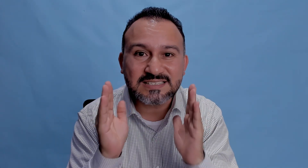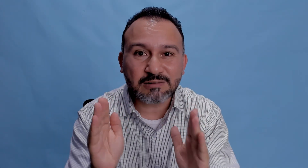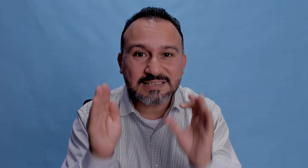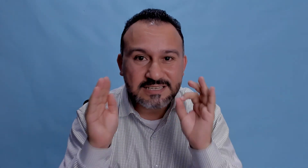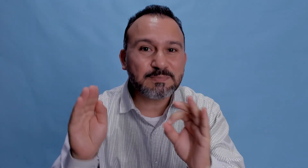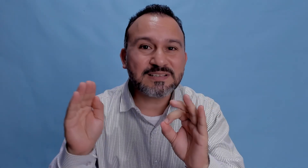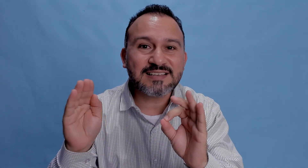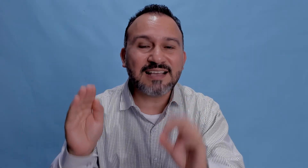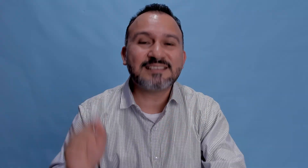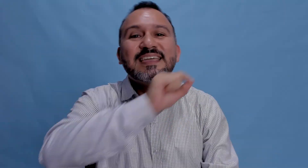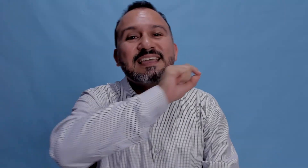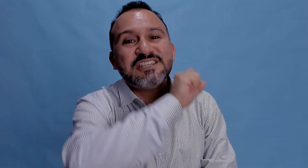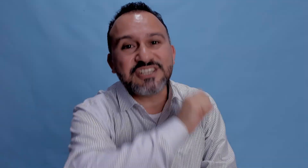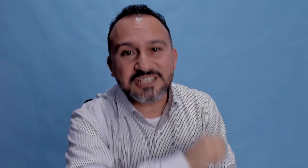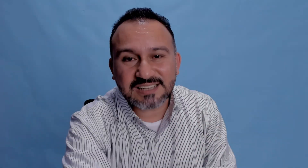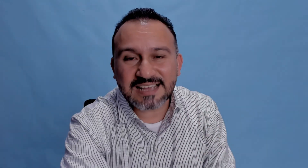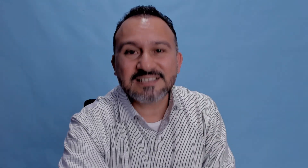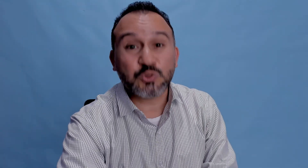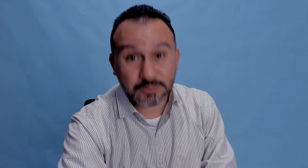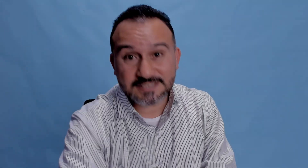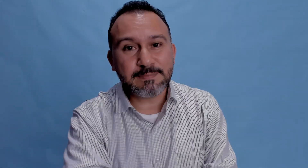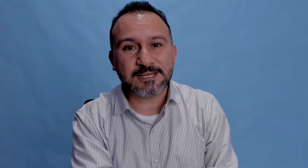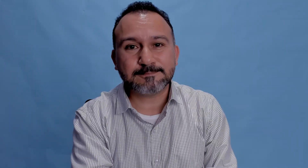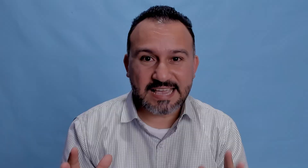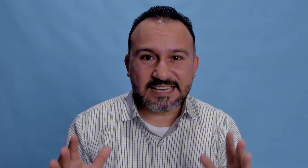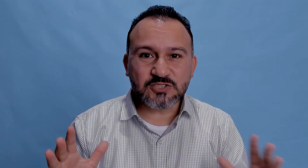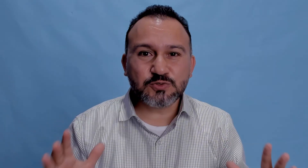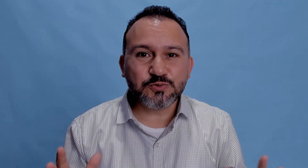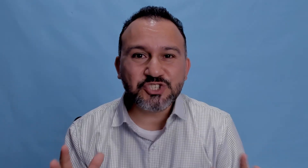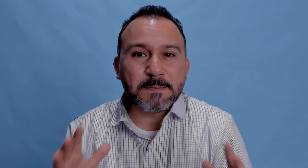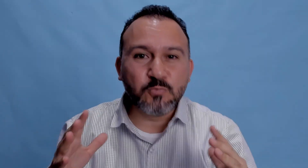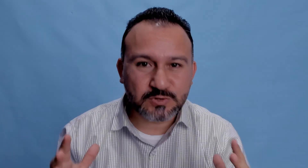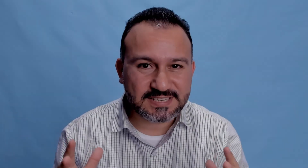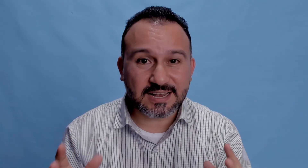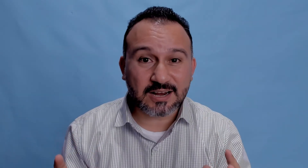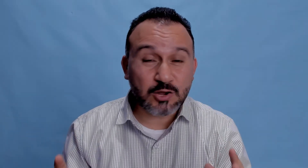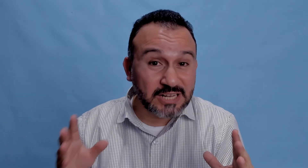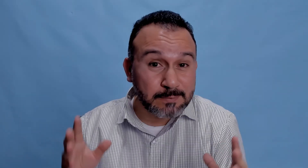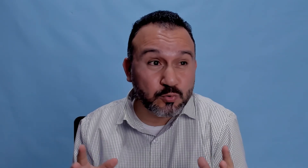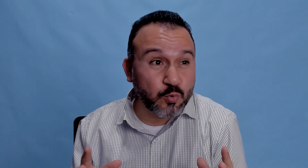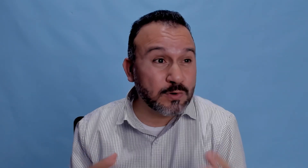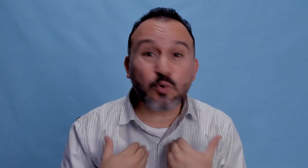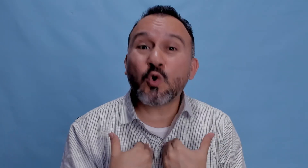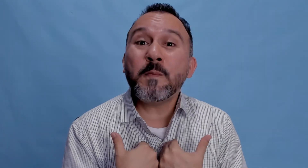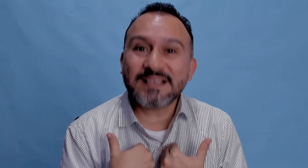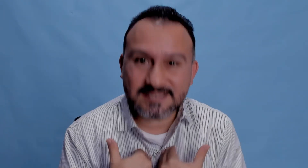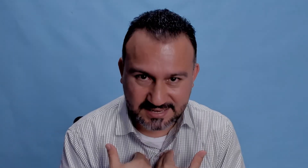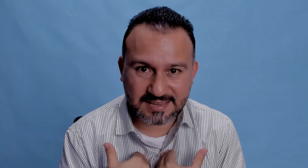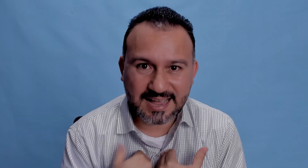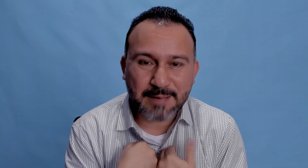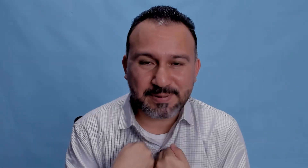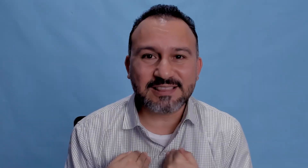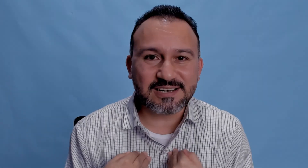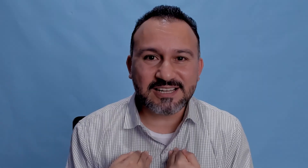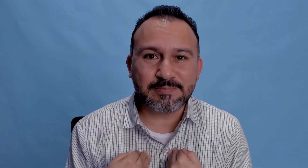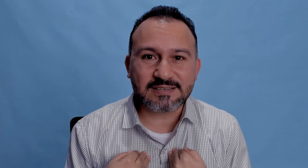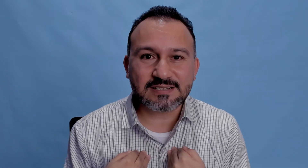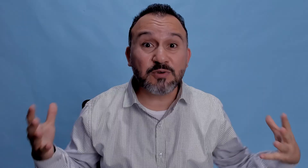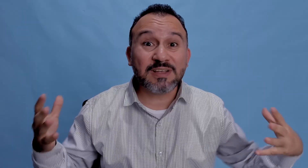aulas especiais que a gente traz toda semana. Isso de música, eu lembro quando eu comecei a aprender Libras, eu